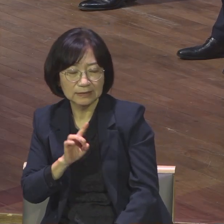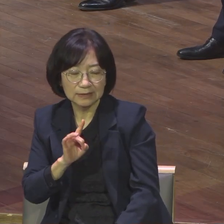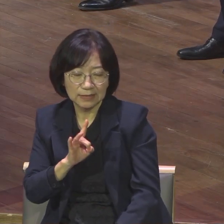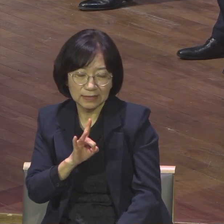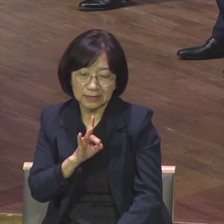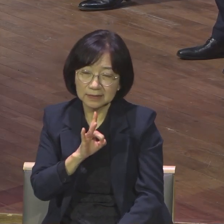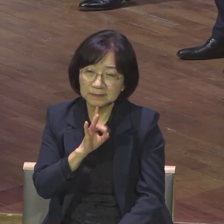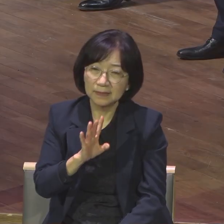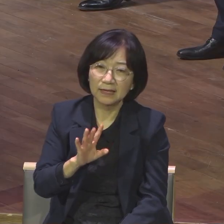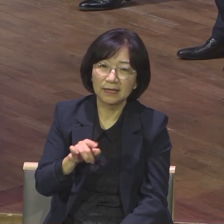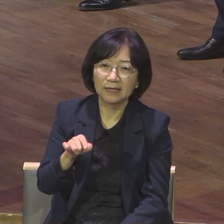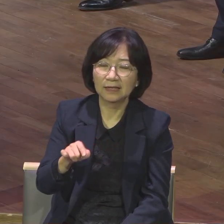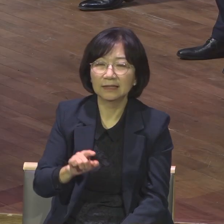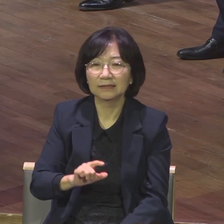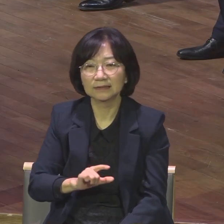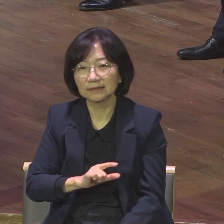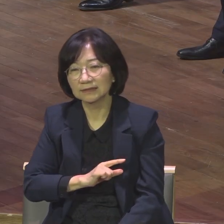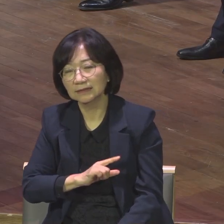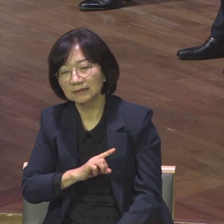그 이름만